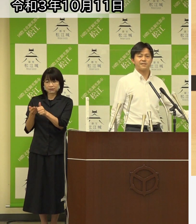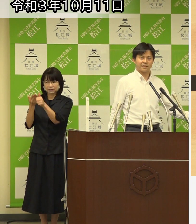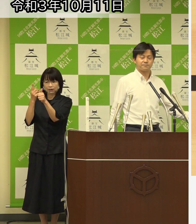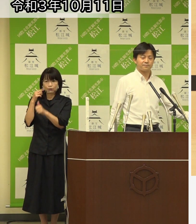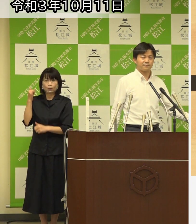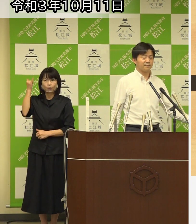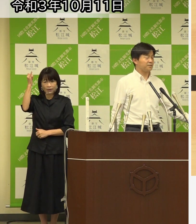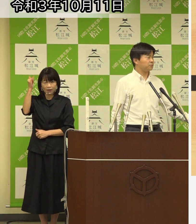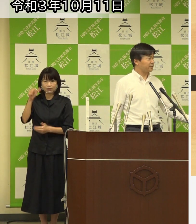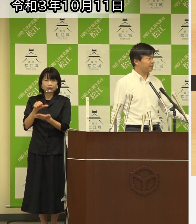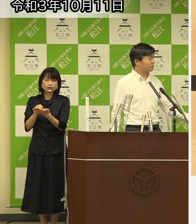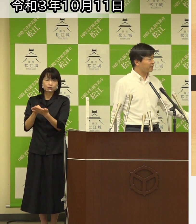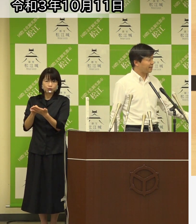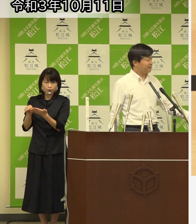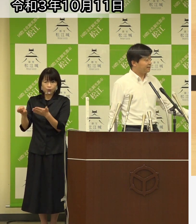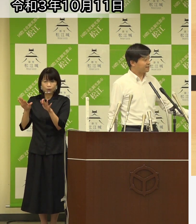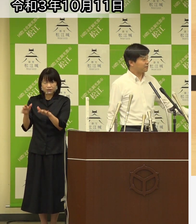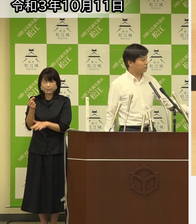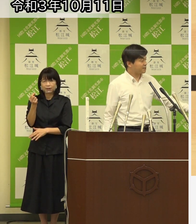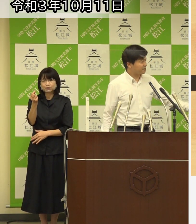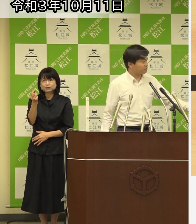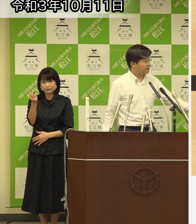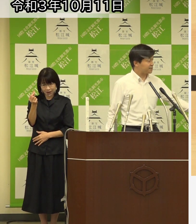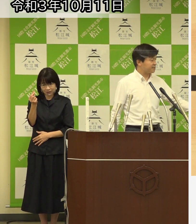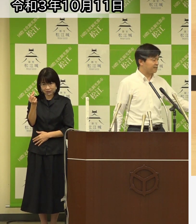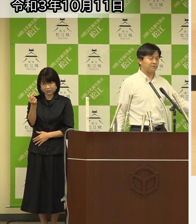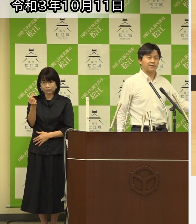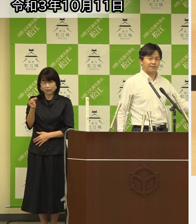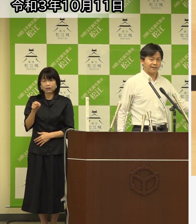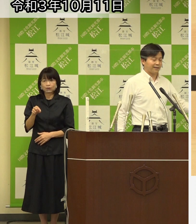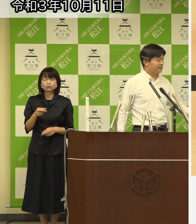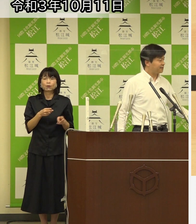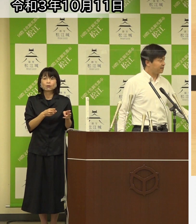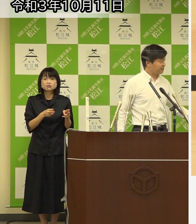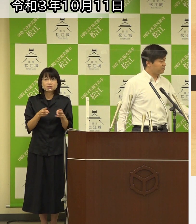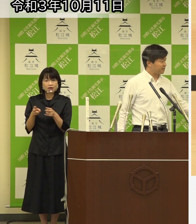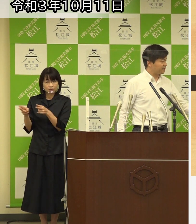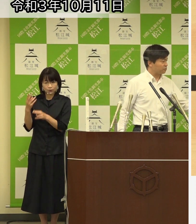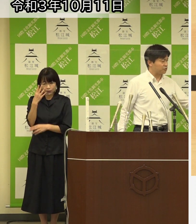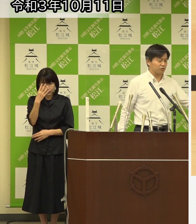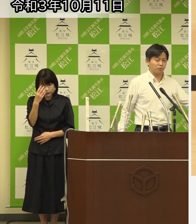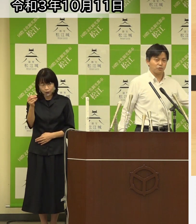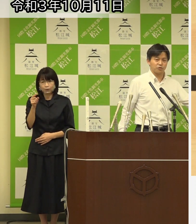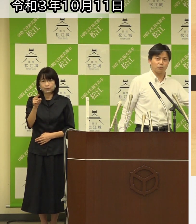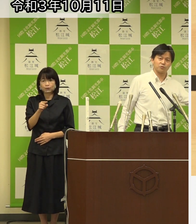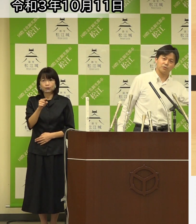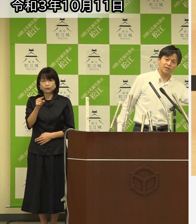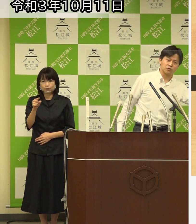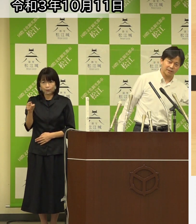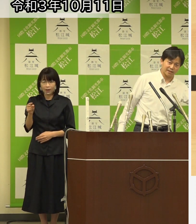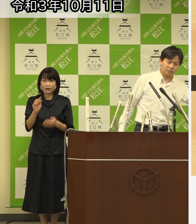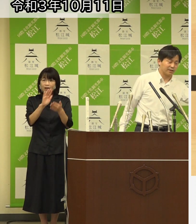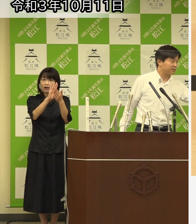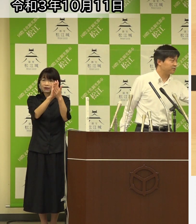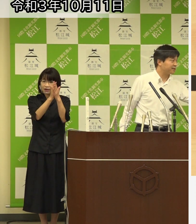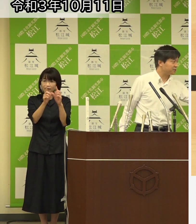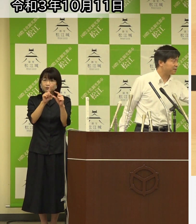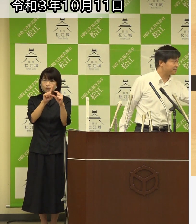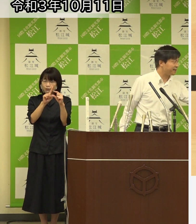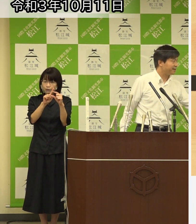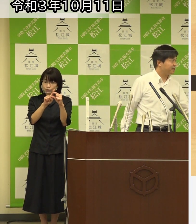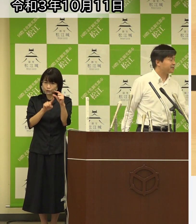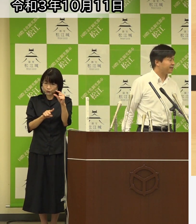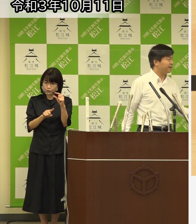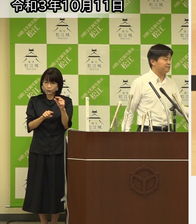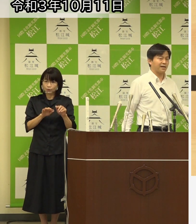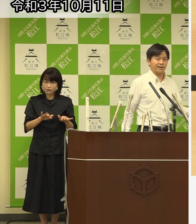くはありません。ですので今回里親制度に関心がある方はぜひ島根県の中央児童相談所までご連絡いただき